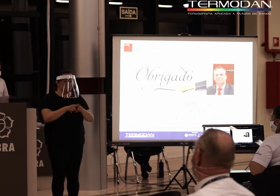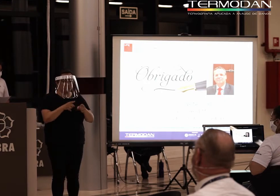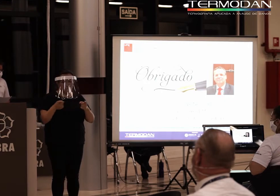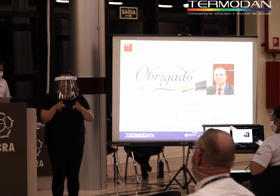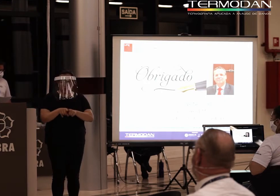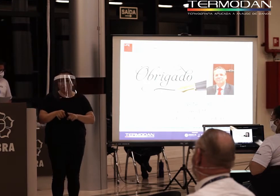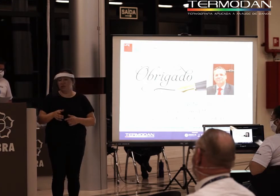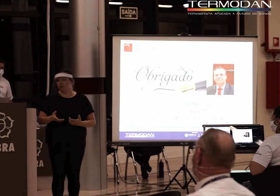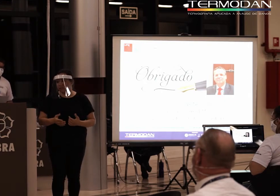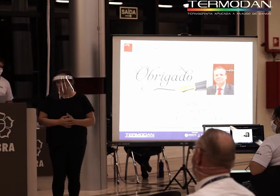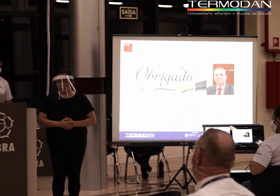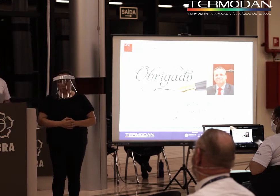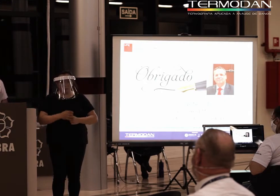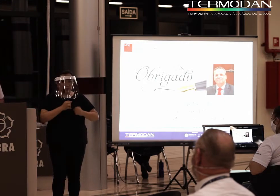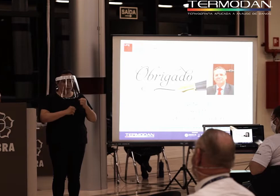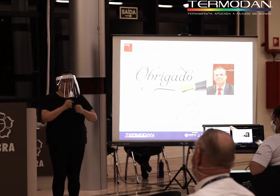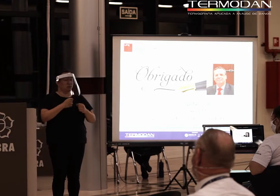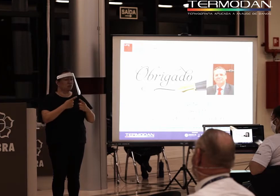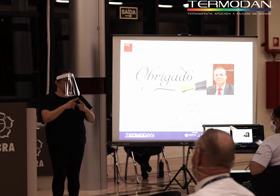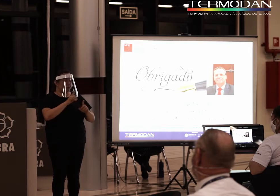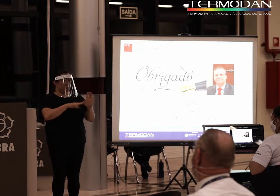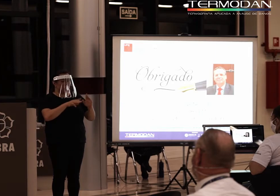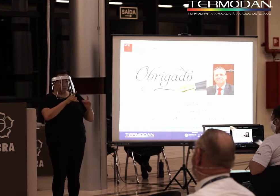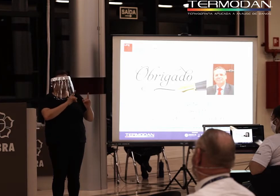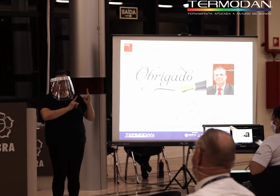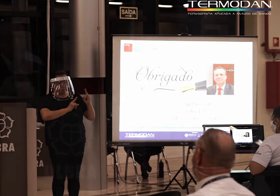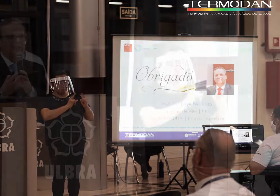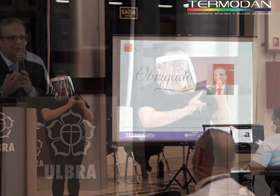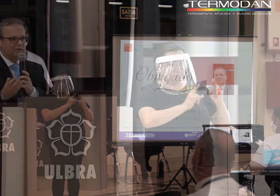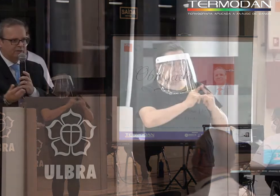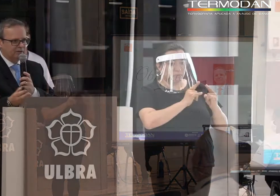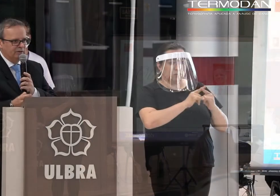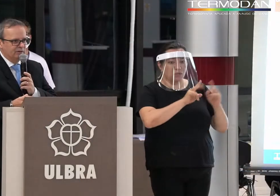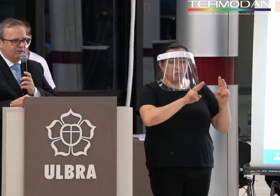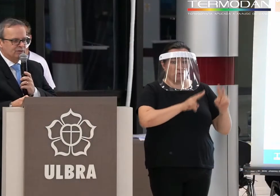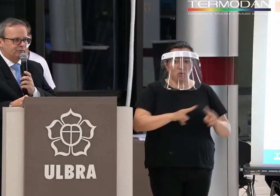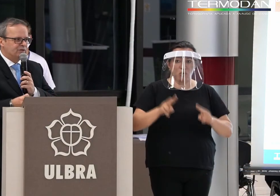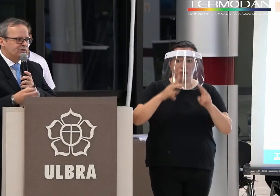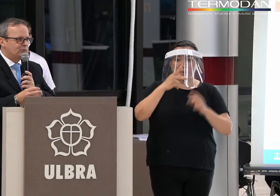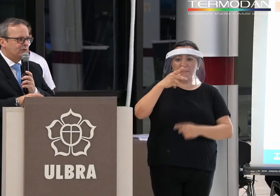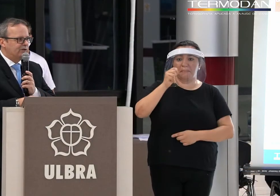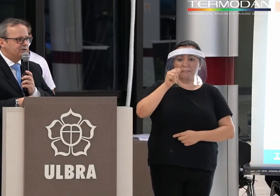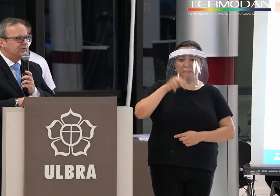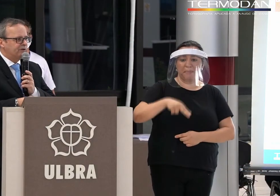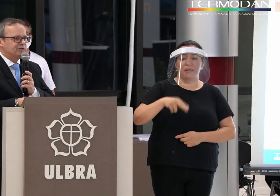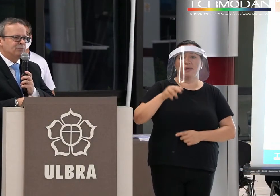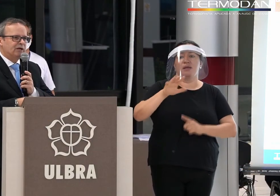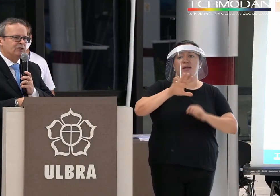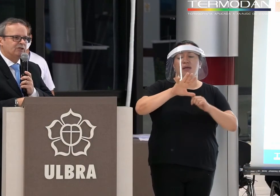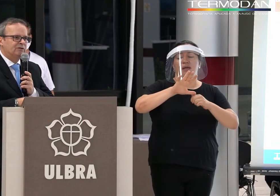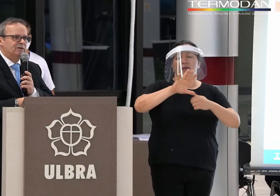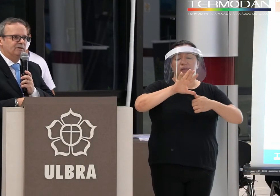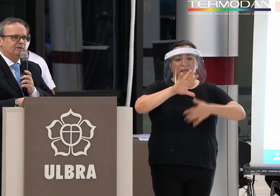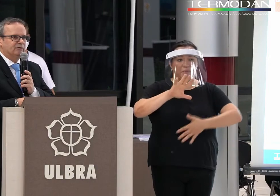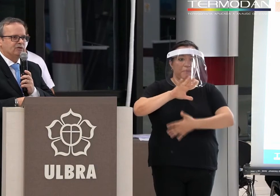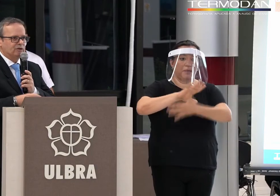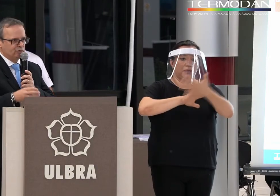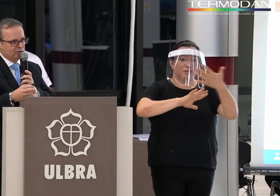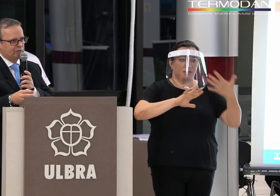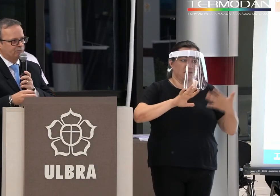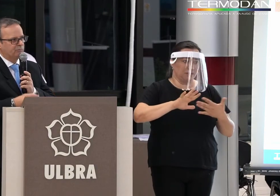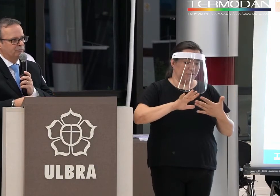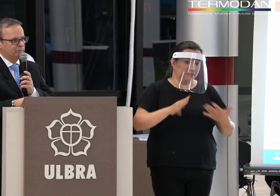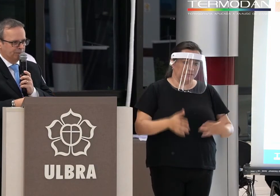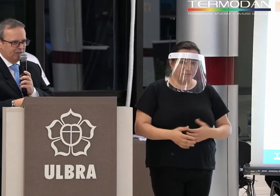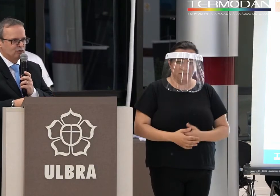A Copimeira, o olhar dela é para a engenharia pan-americana. São 25 países que fazem parte, né? Nós